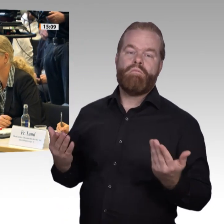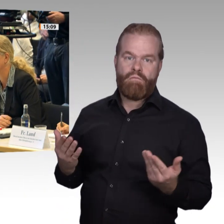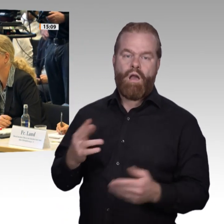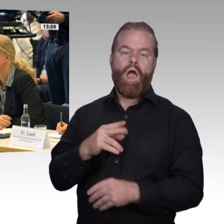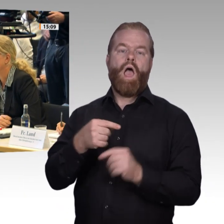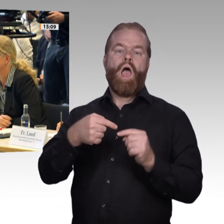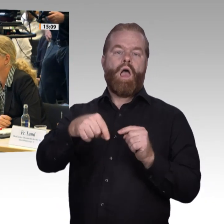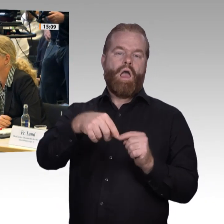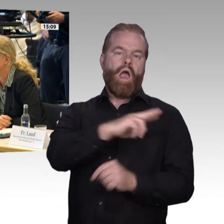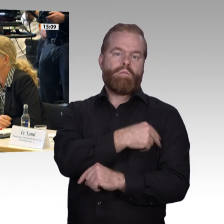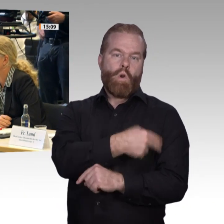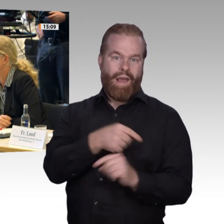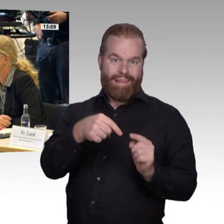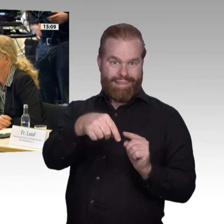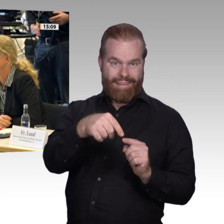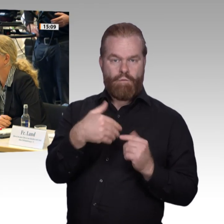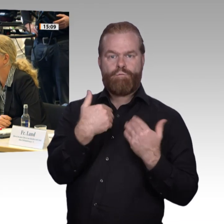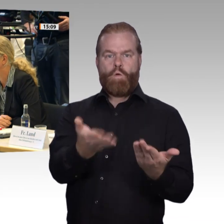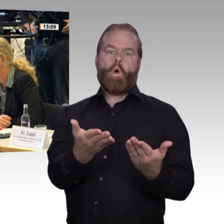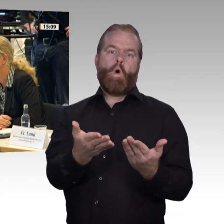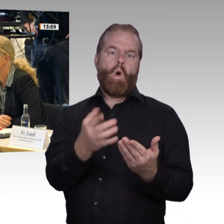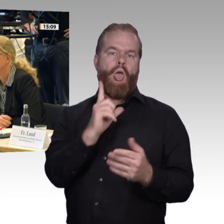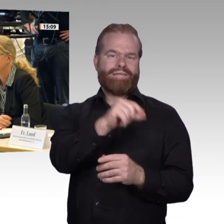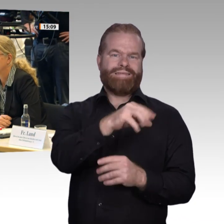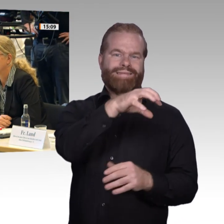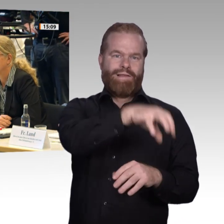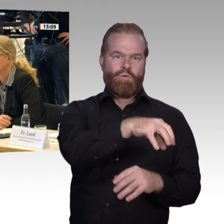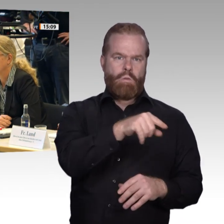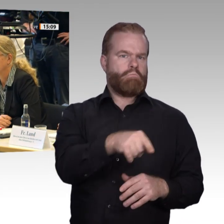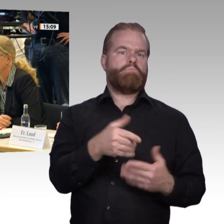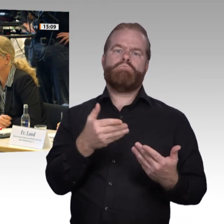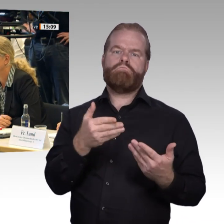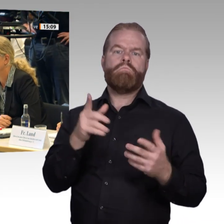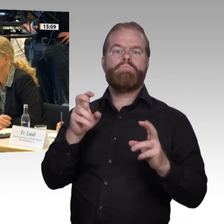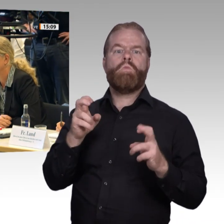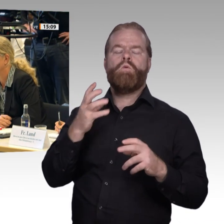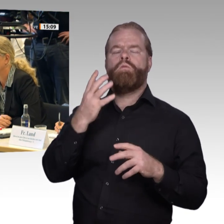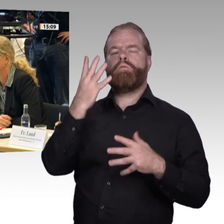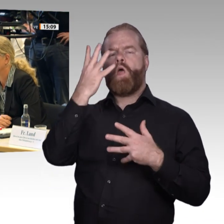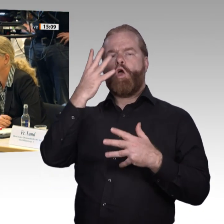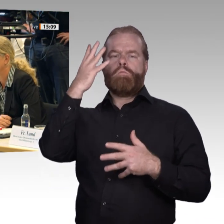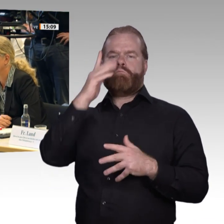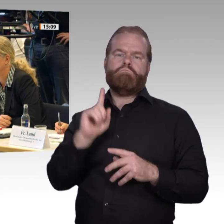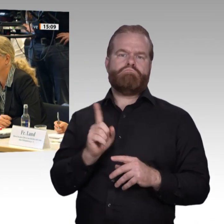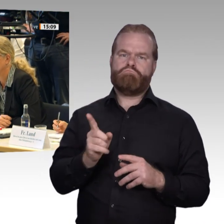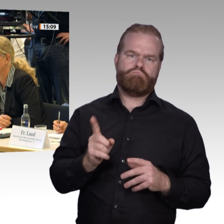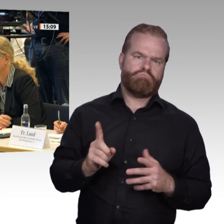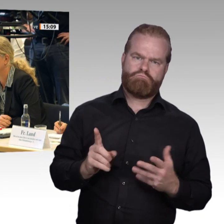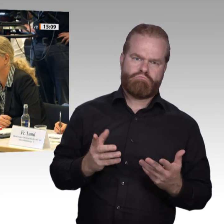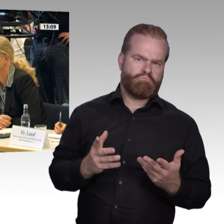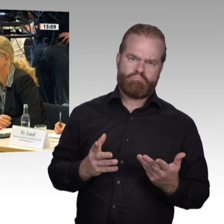bekomme, sondern mir stehen stationäre Pflegeleistungen nur zu. So steht es bei der Hilfe zur Pflege ganz ausdrücklich im 65 und